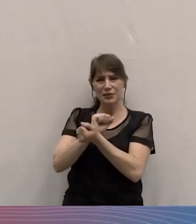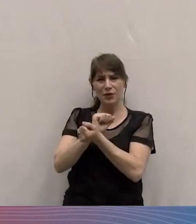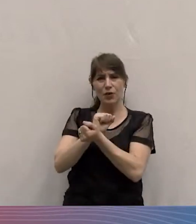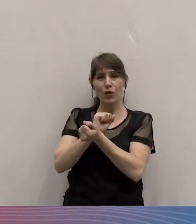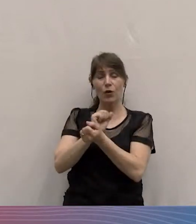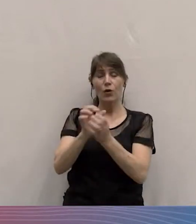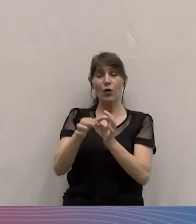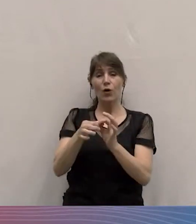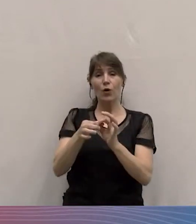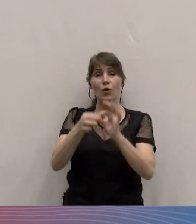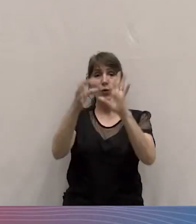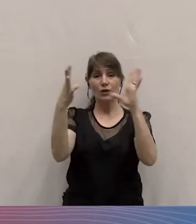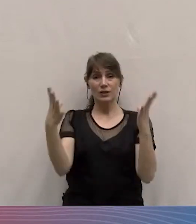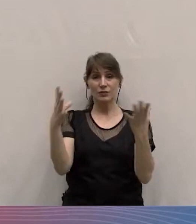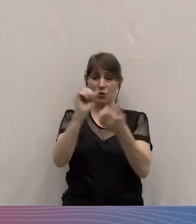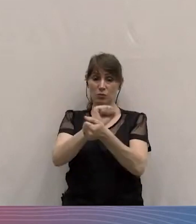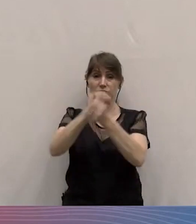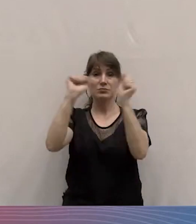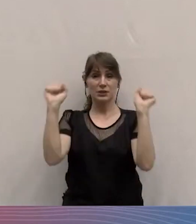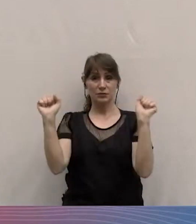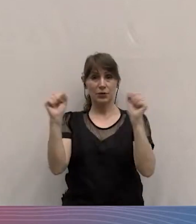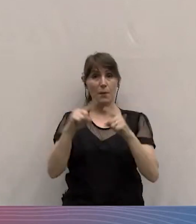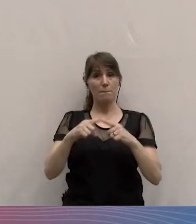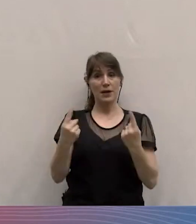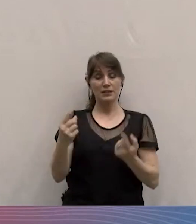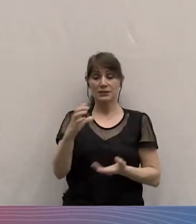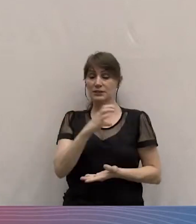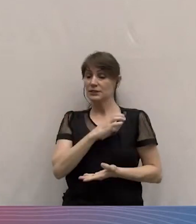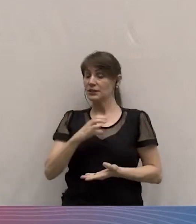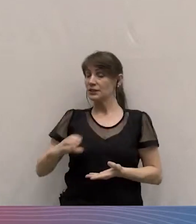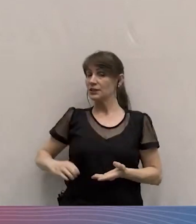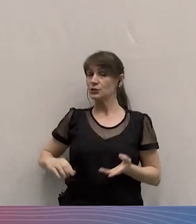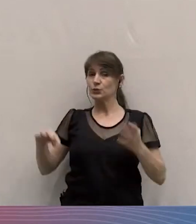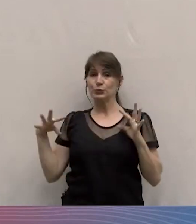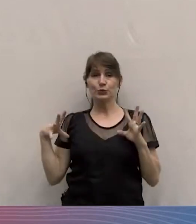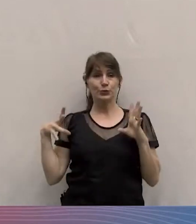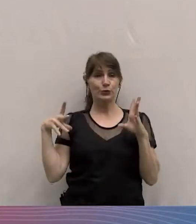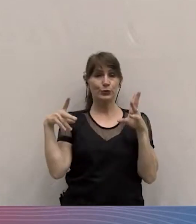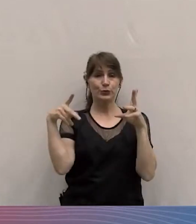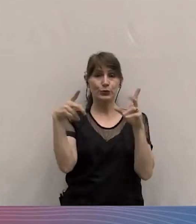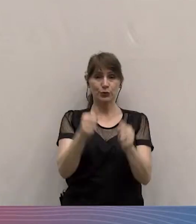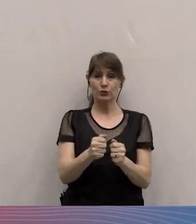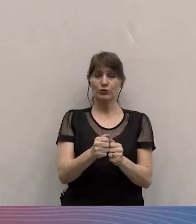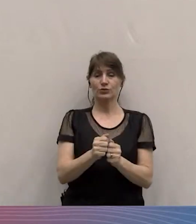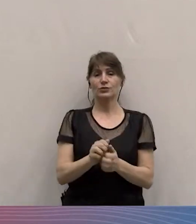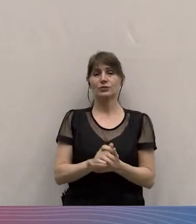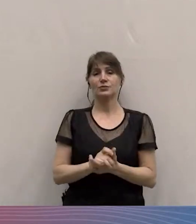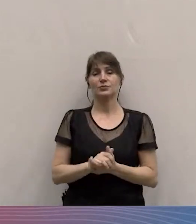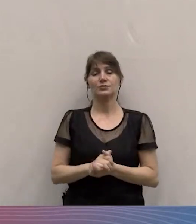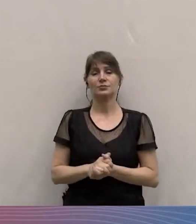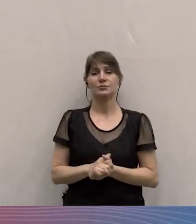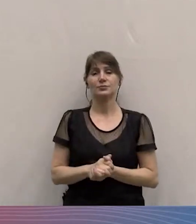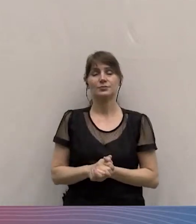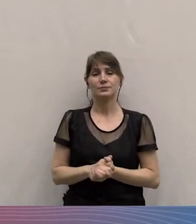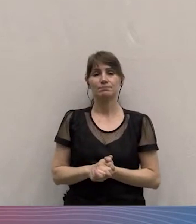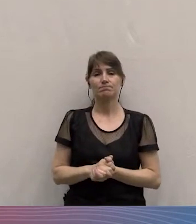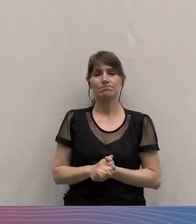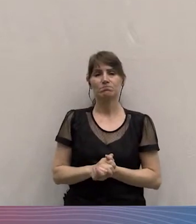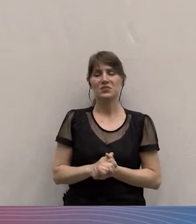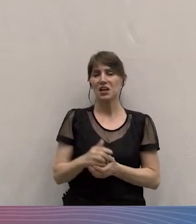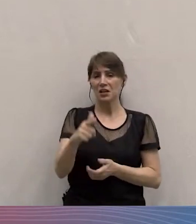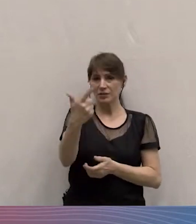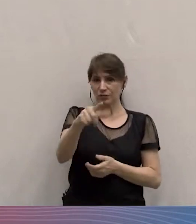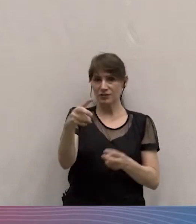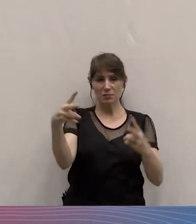ou livre. Porém, Cristo é tudo em todos. Não tem mais